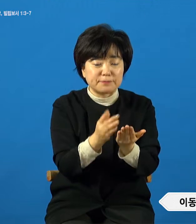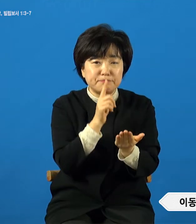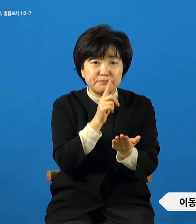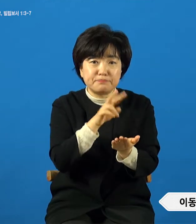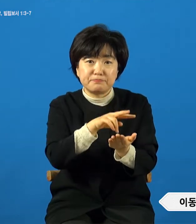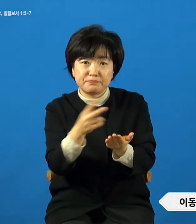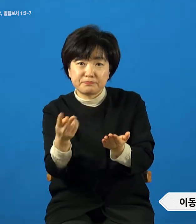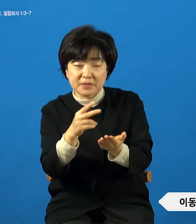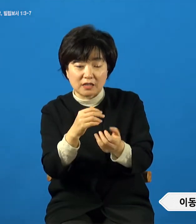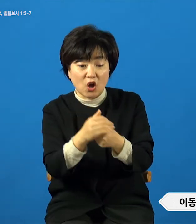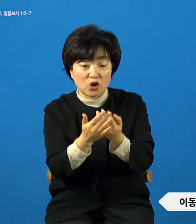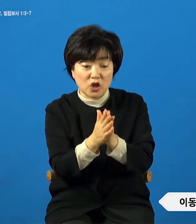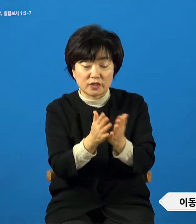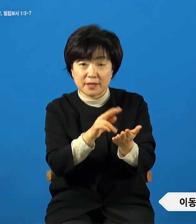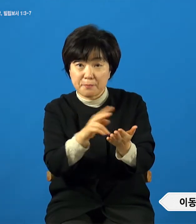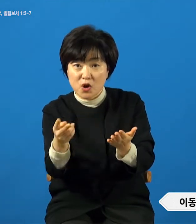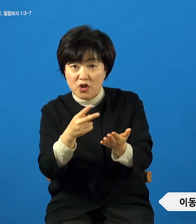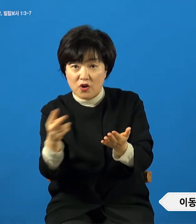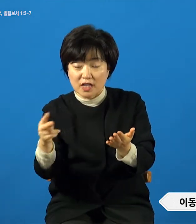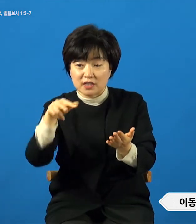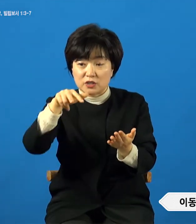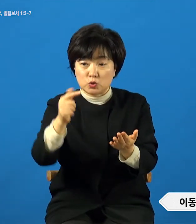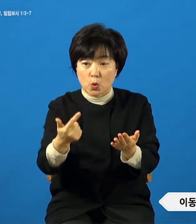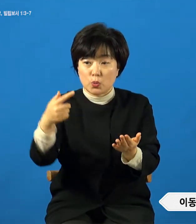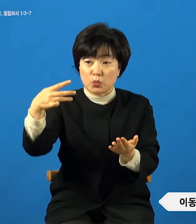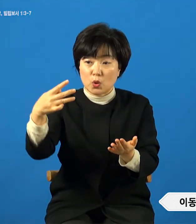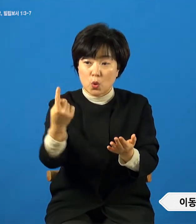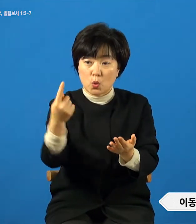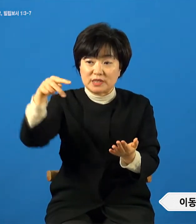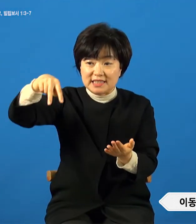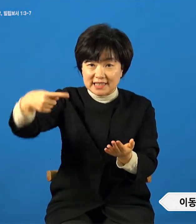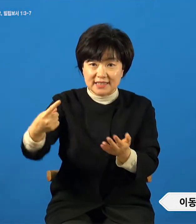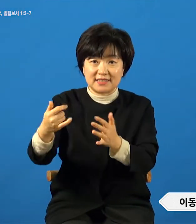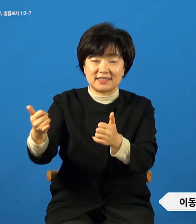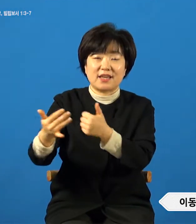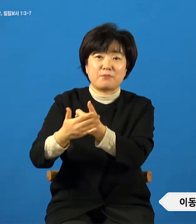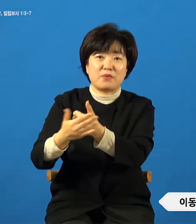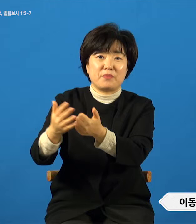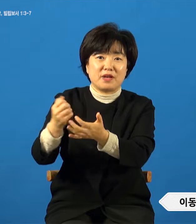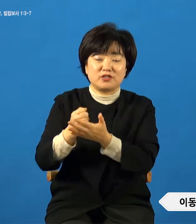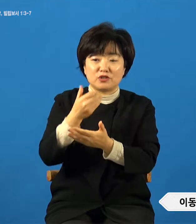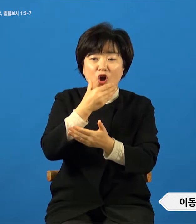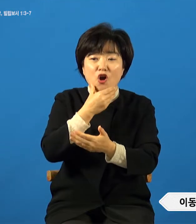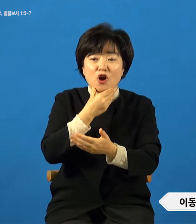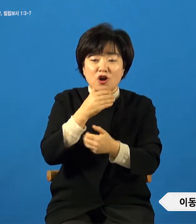로스라는 선교사를 도와서 성경 번역 사역에 헌신하게 됩니다.